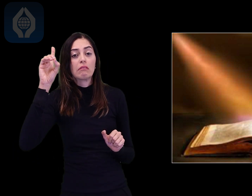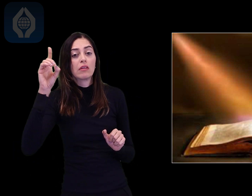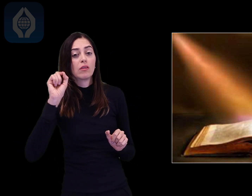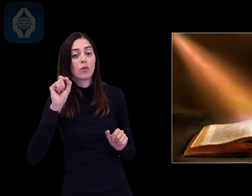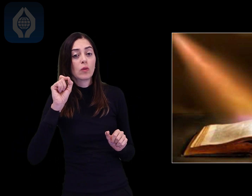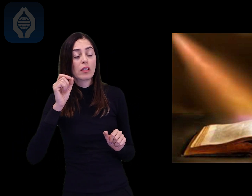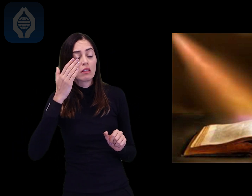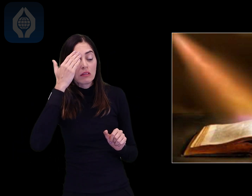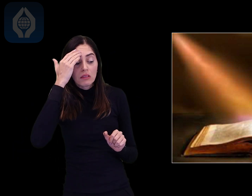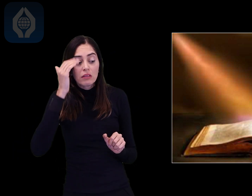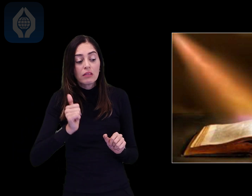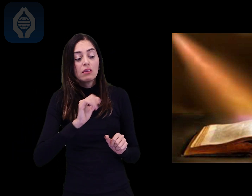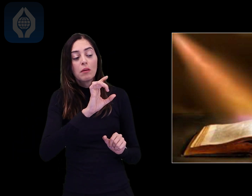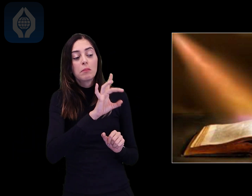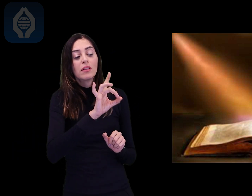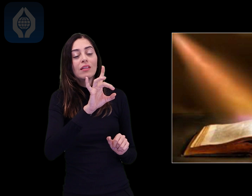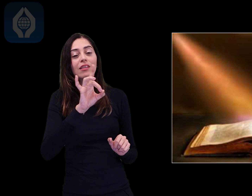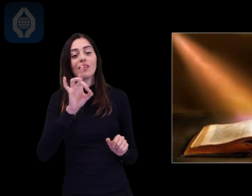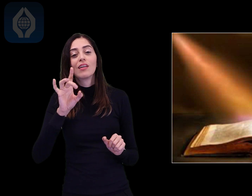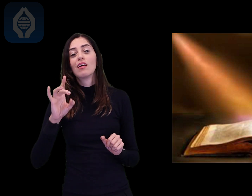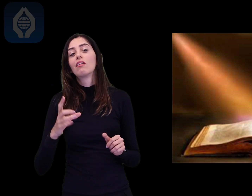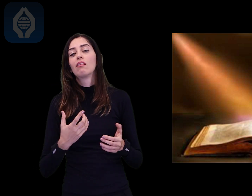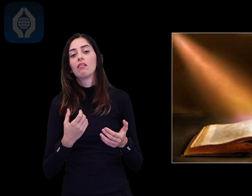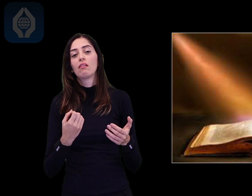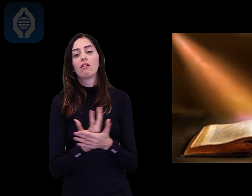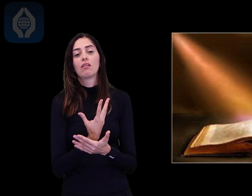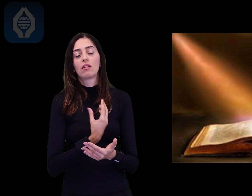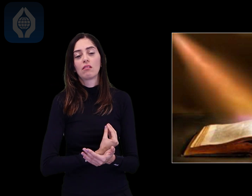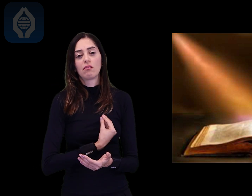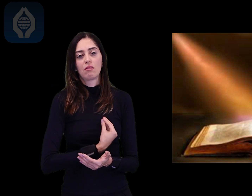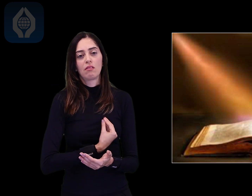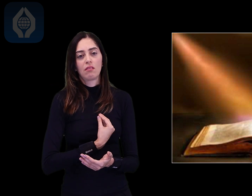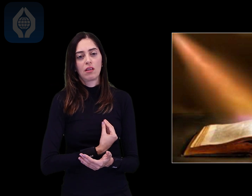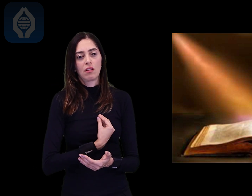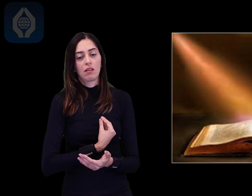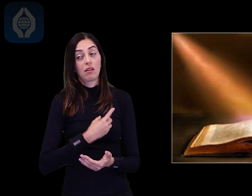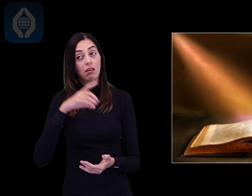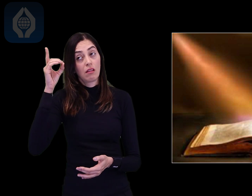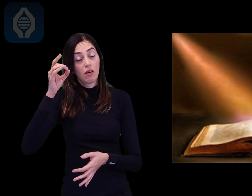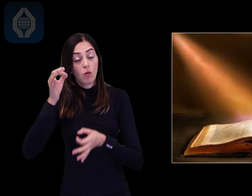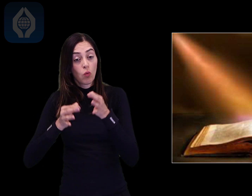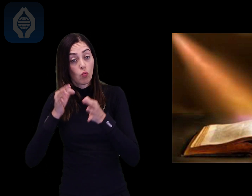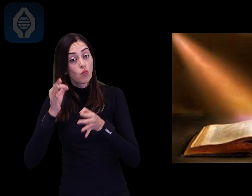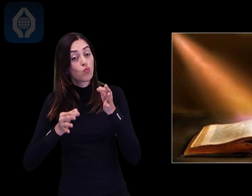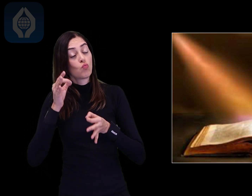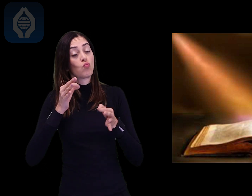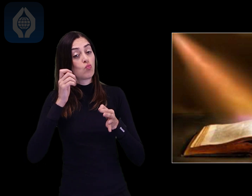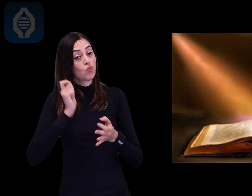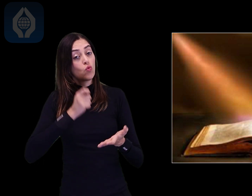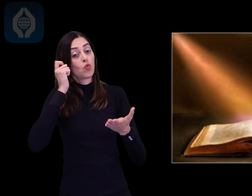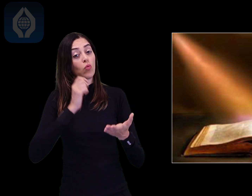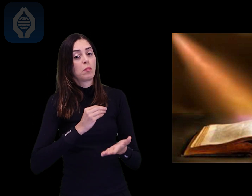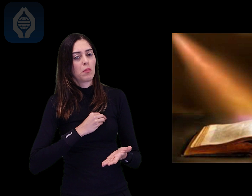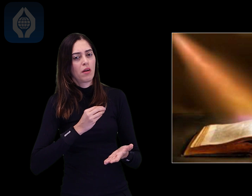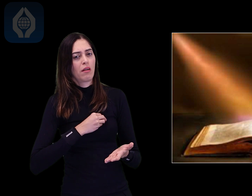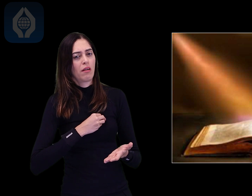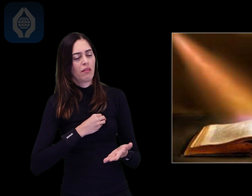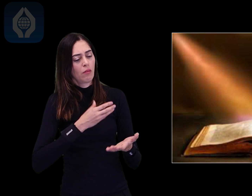Sabe exatamente o que está acontecendo em cada vida. Ele ainda julga o pecado e ainda está convidando as pessoas